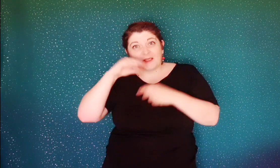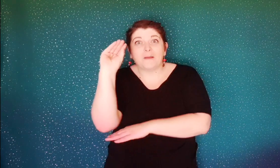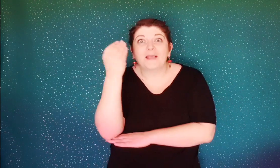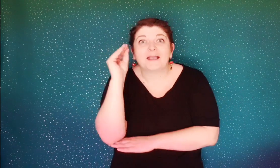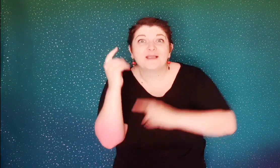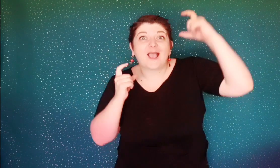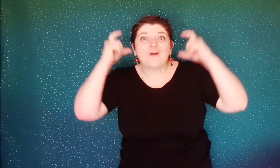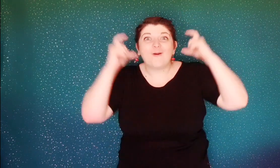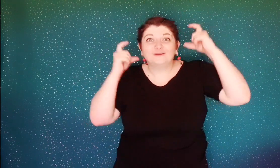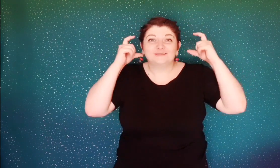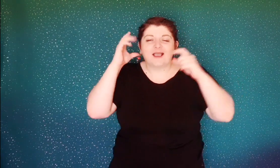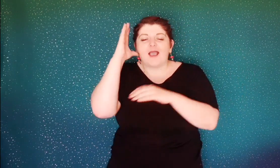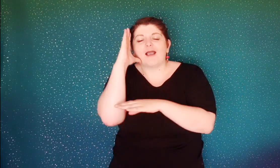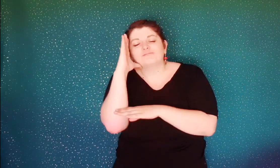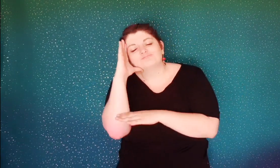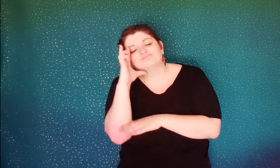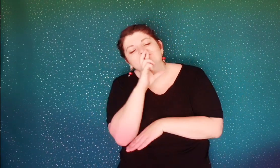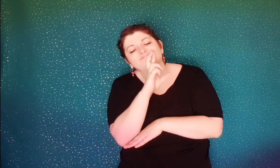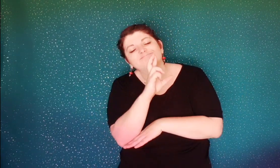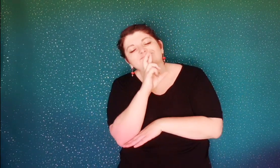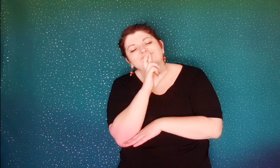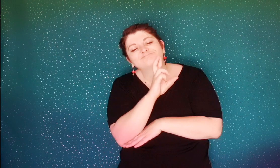et tout petit ours fait encore la sieste.